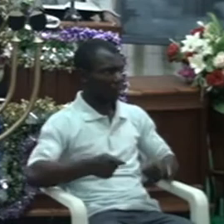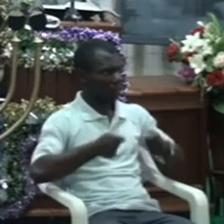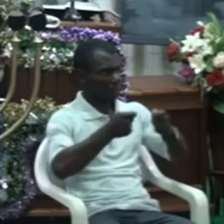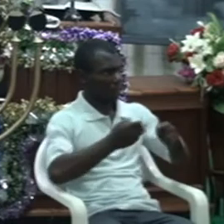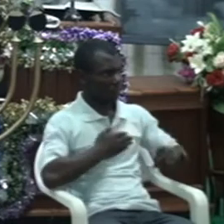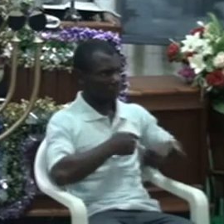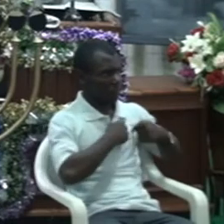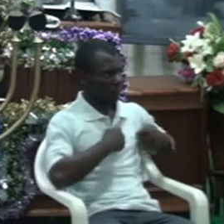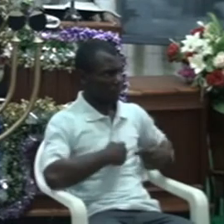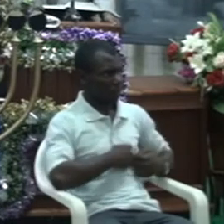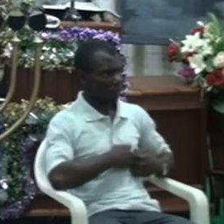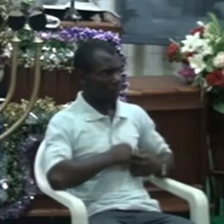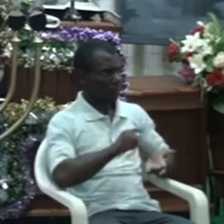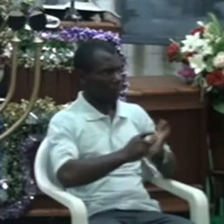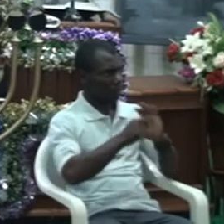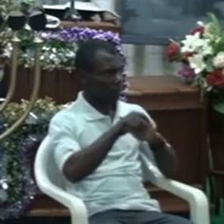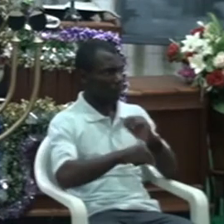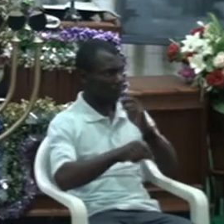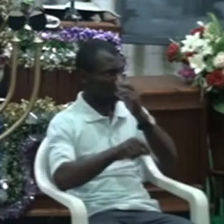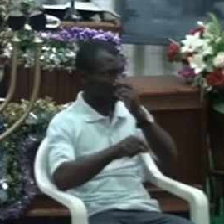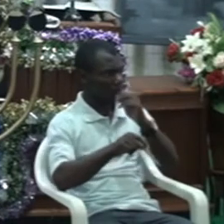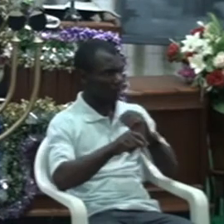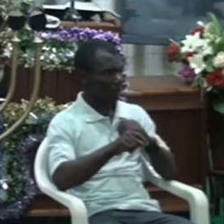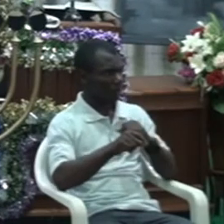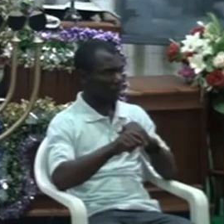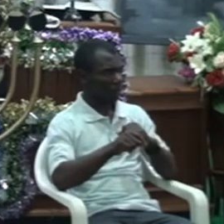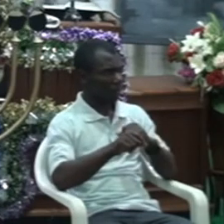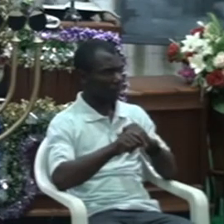ton cœur, cela veut dire,